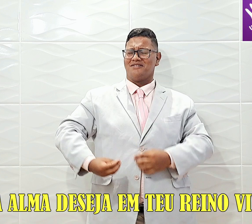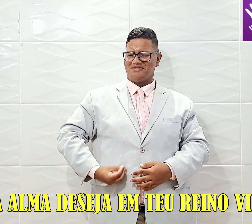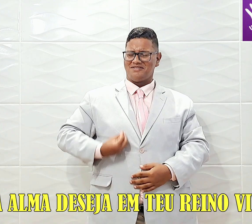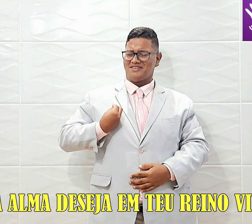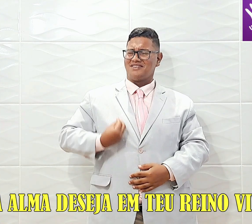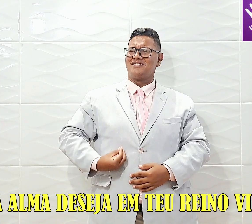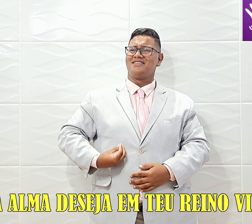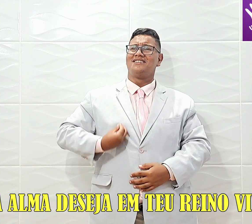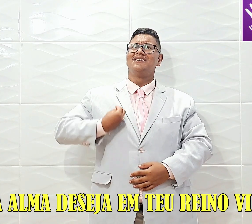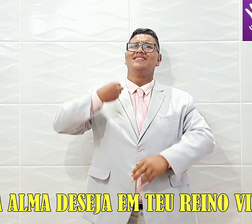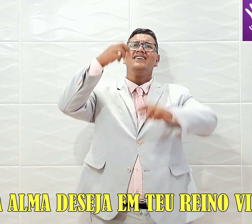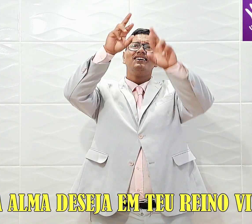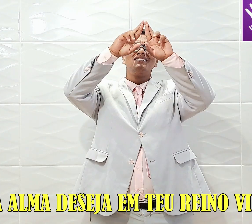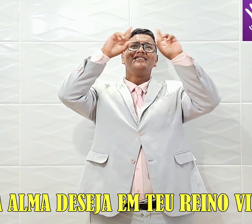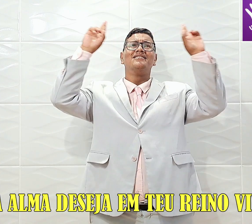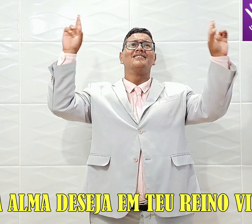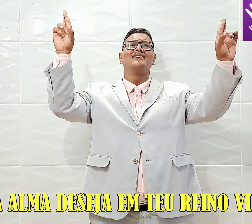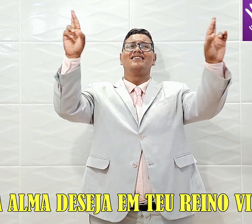reino viver.